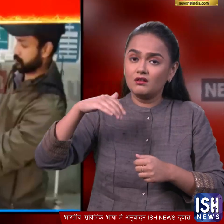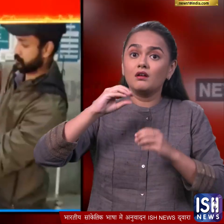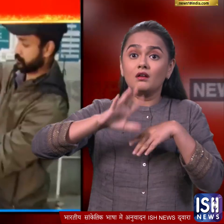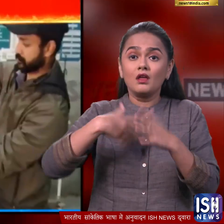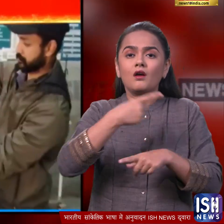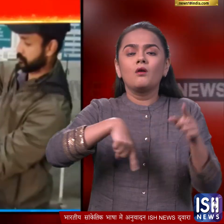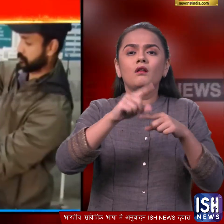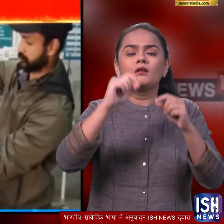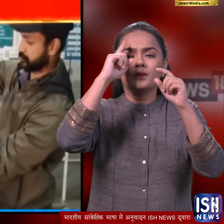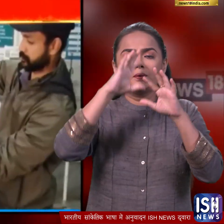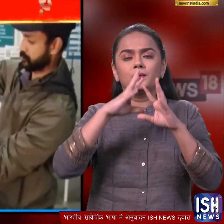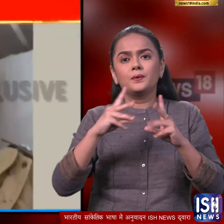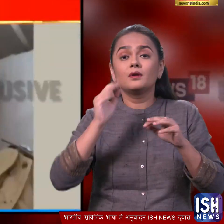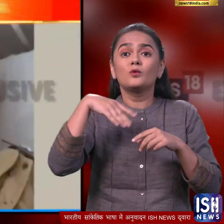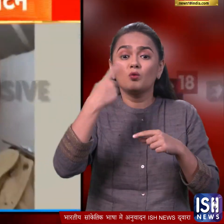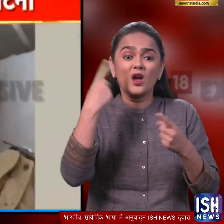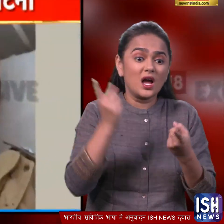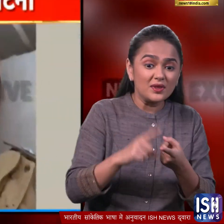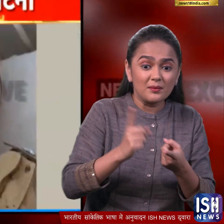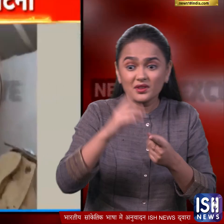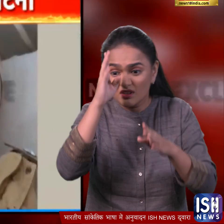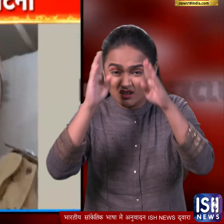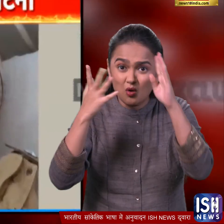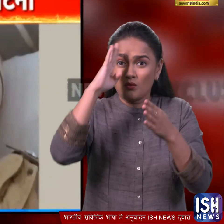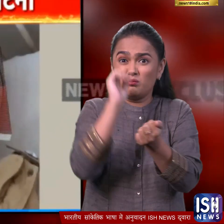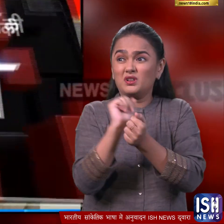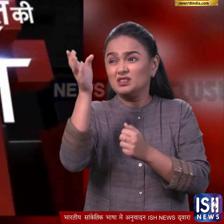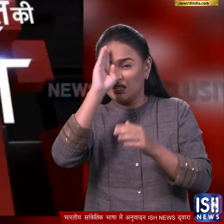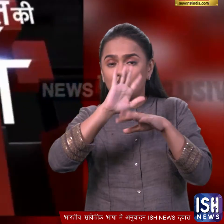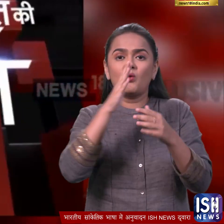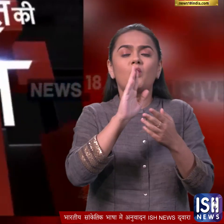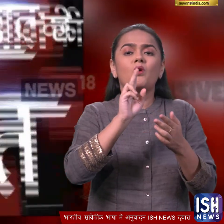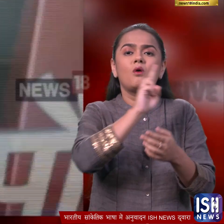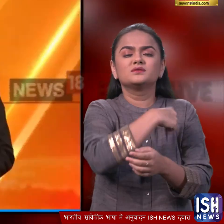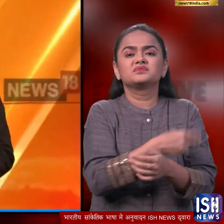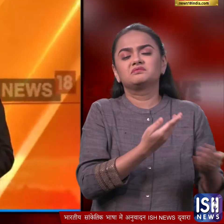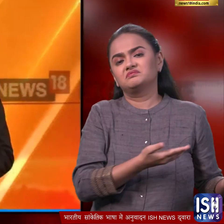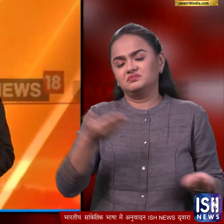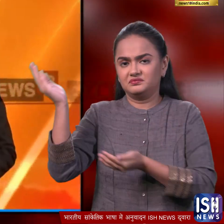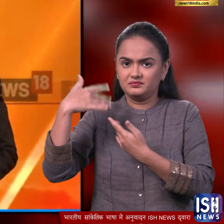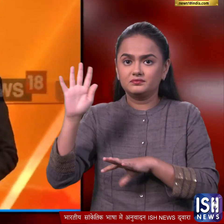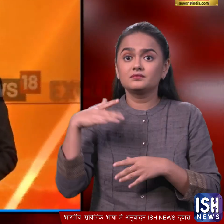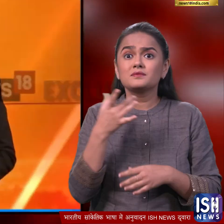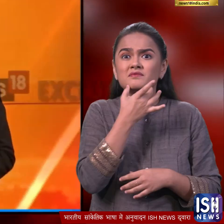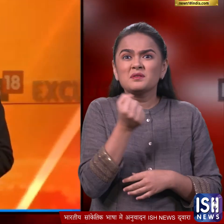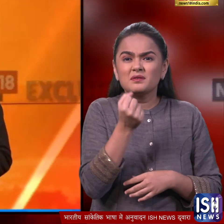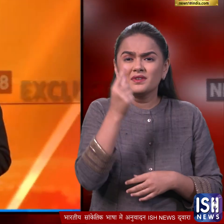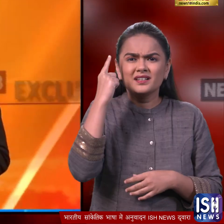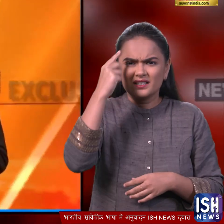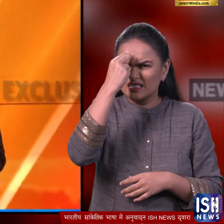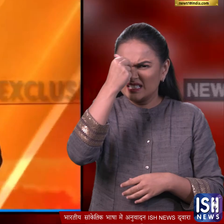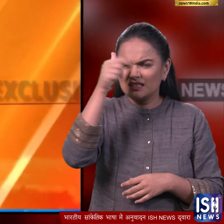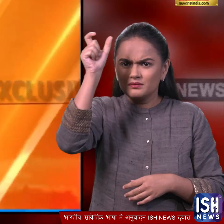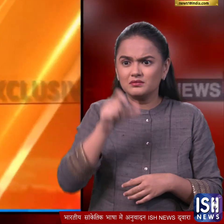सका। बाद में घायल हुए प्रदर्शनकारियों और पुलिस वालों को अस्पताल में भर्ती करा दिया गया। महात्मा गांधी पर विवादास्पद बयान देने वाले